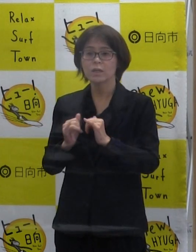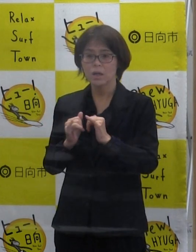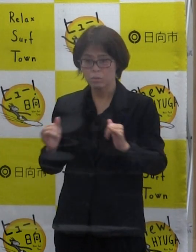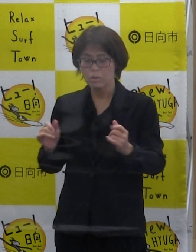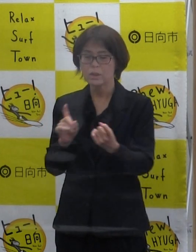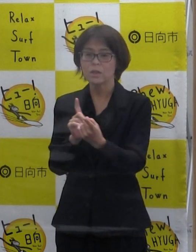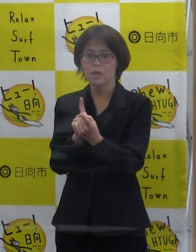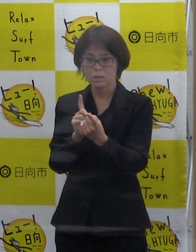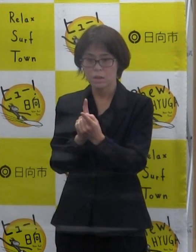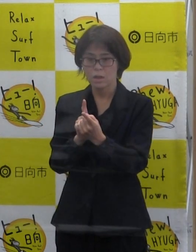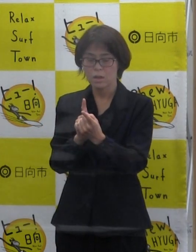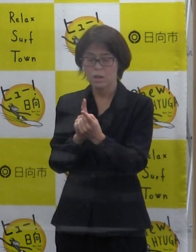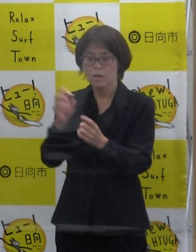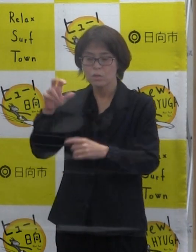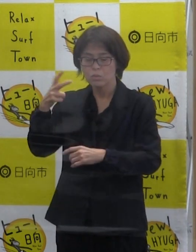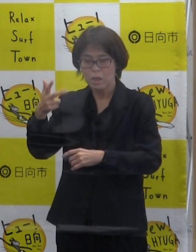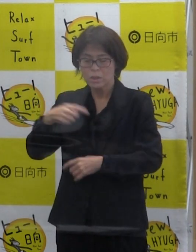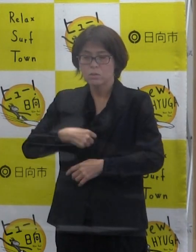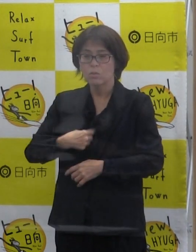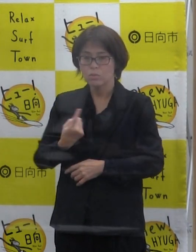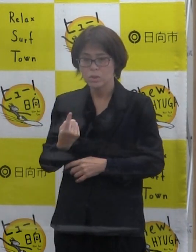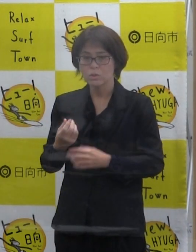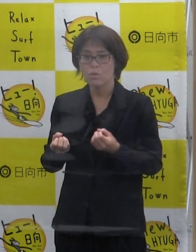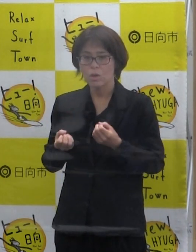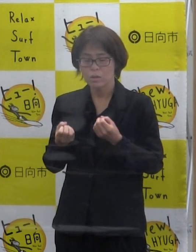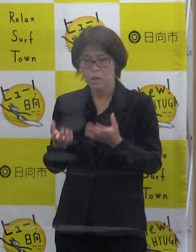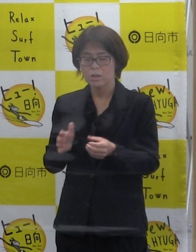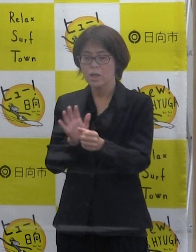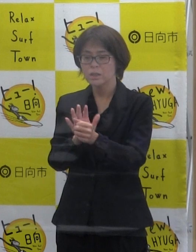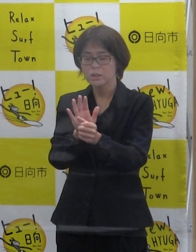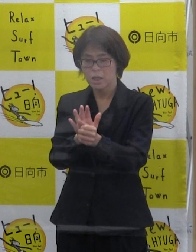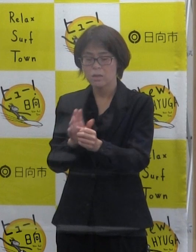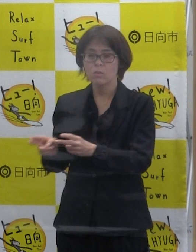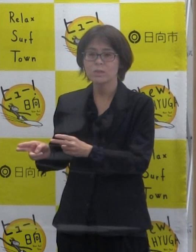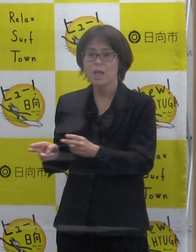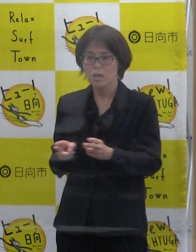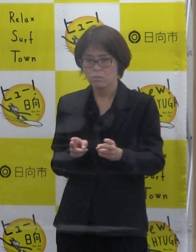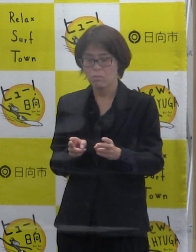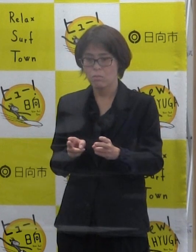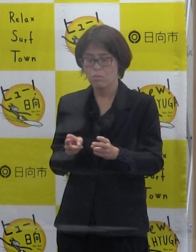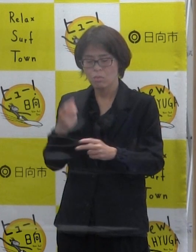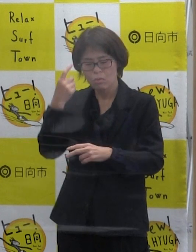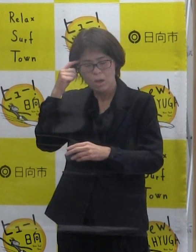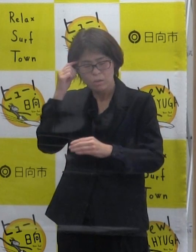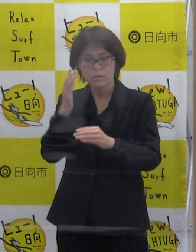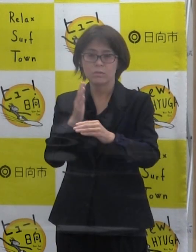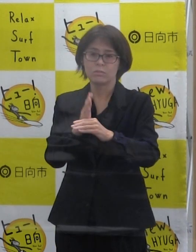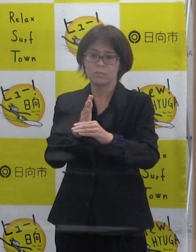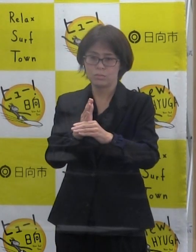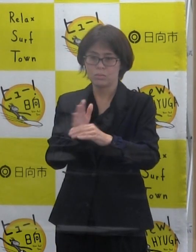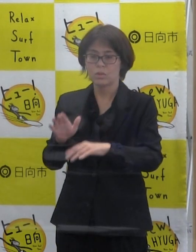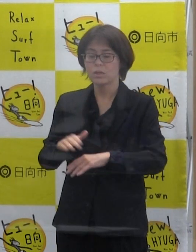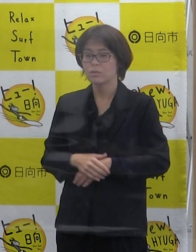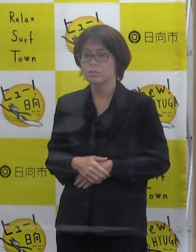して本市独自の新たな支援制度を検討をいたしております。